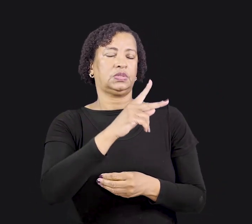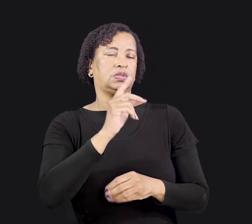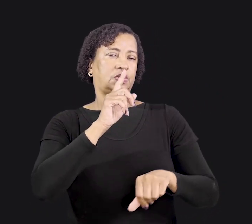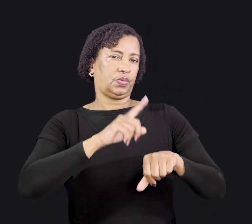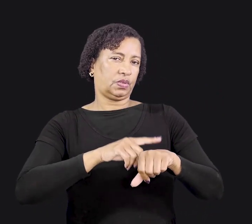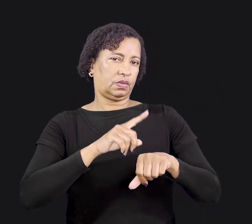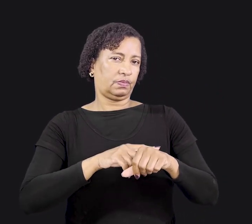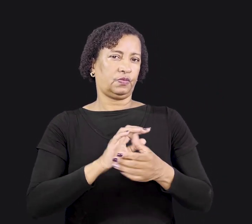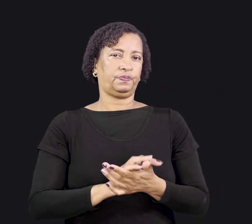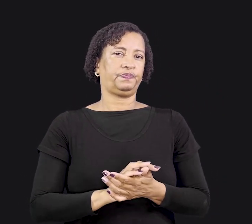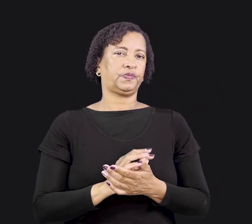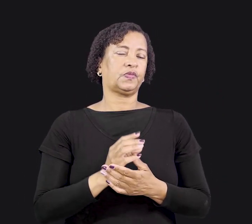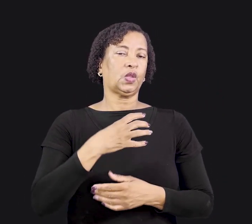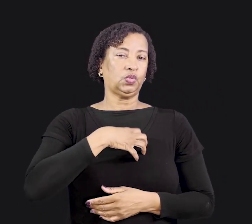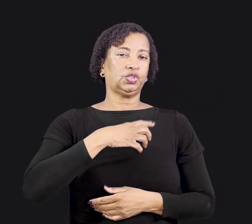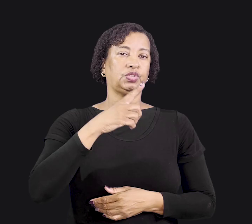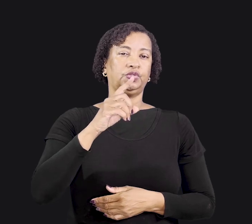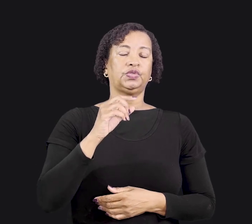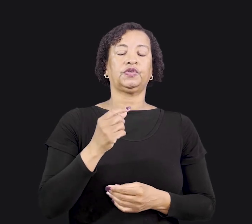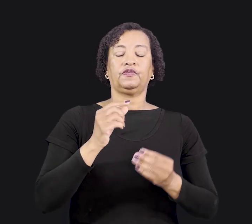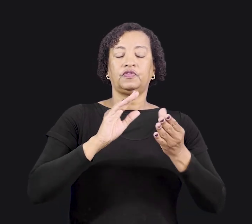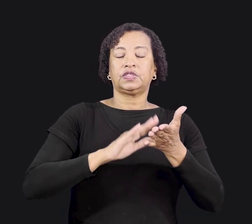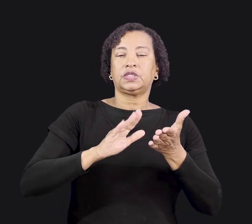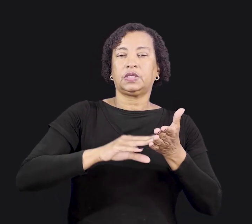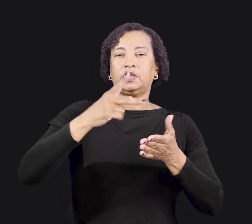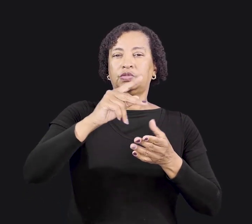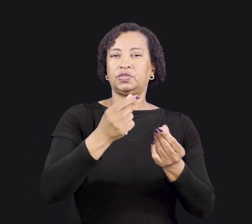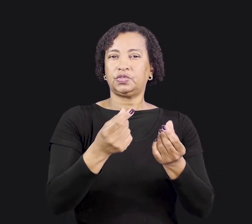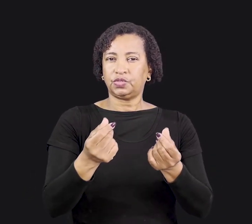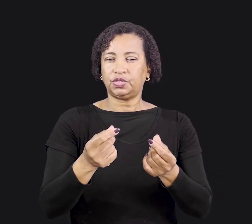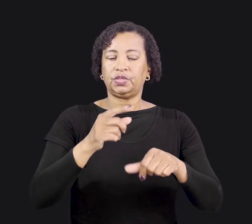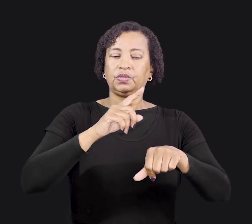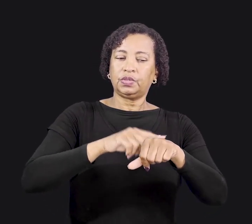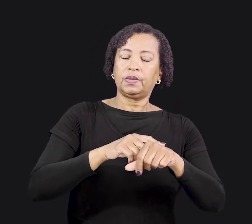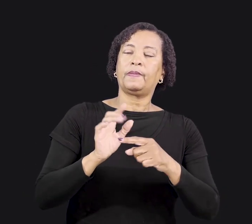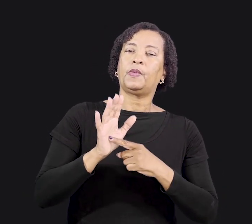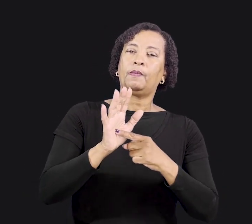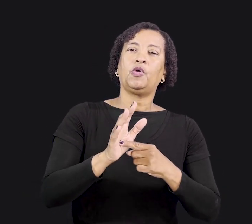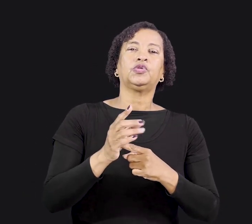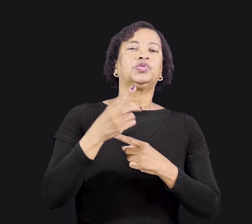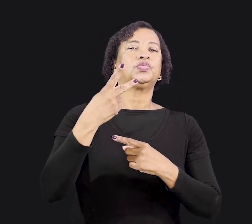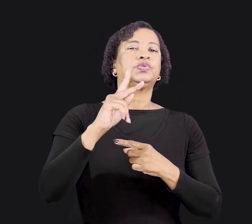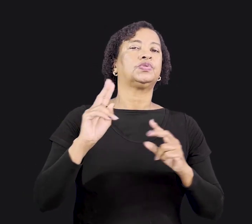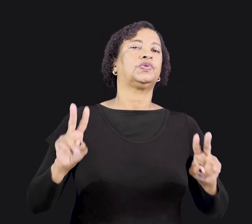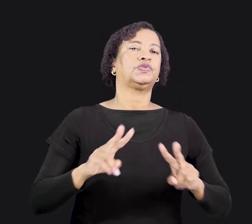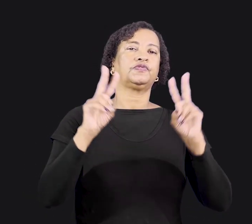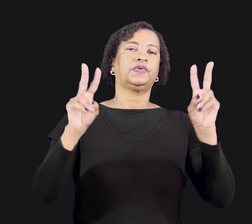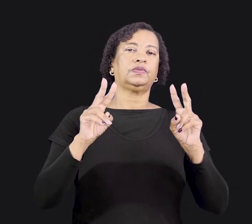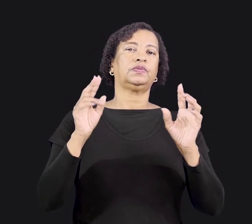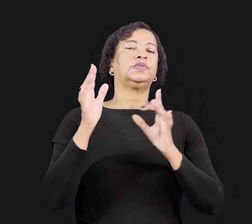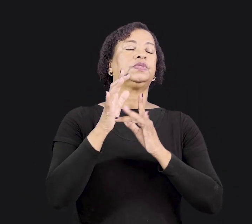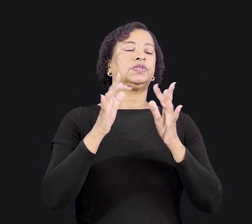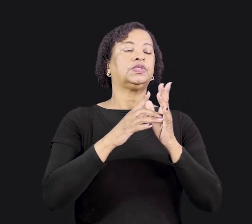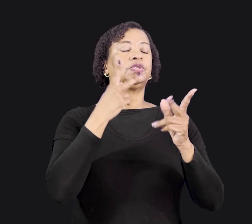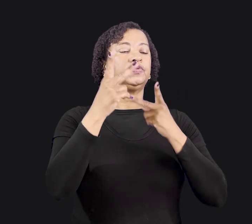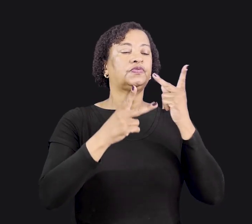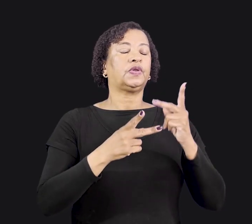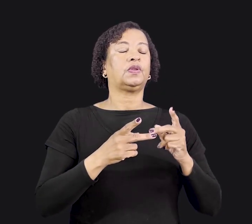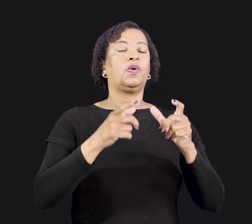como você gasta seu dinheiro e tempo mostra quais são seus valores. Foi isso que Jesus quis dizer com onde estiver o seu